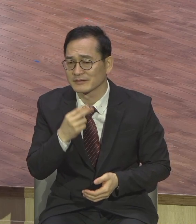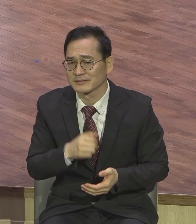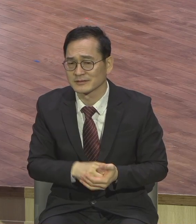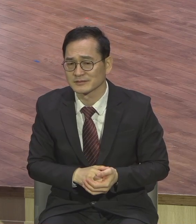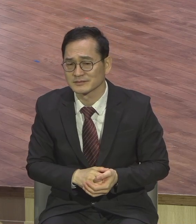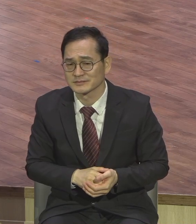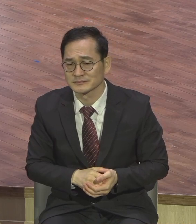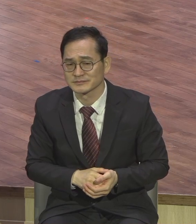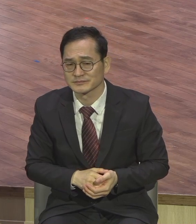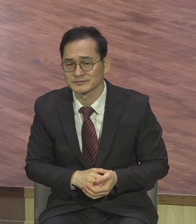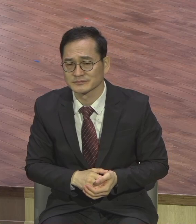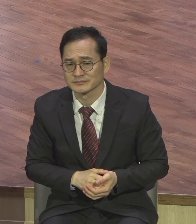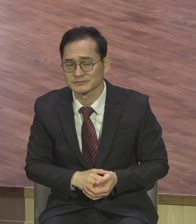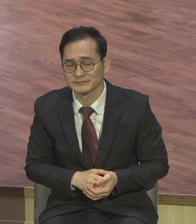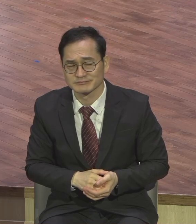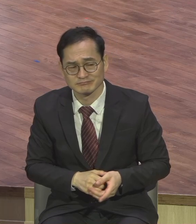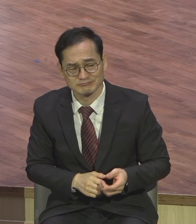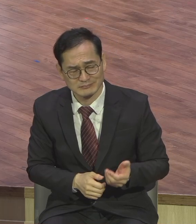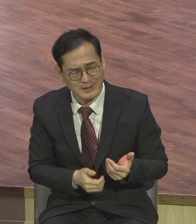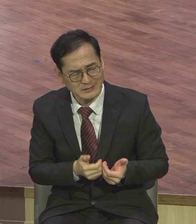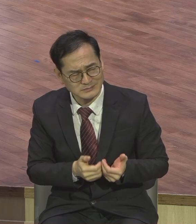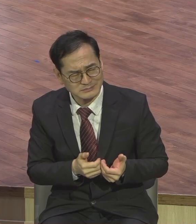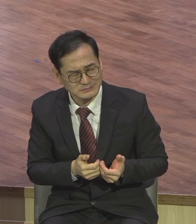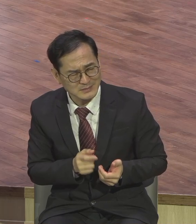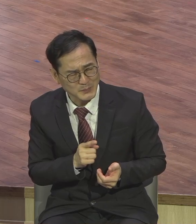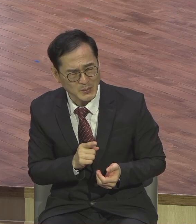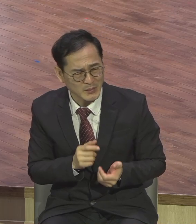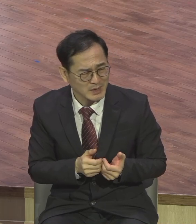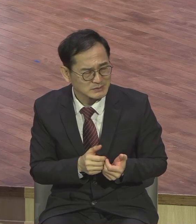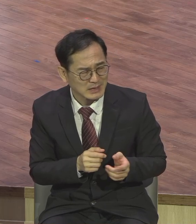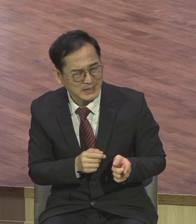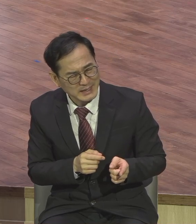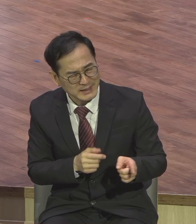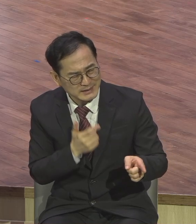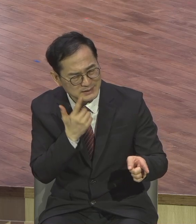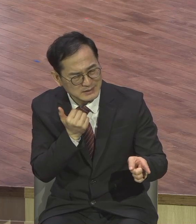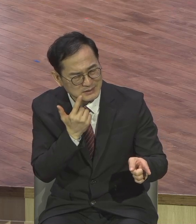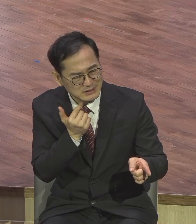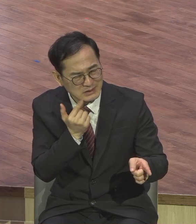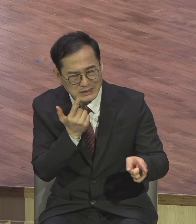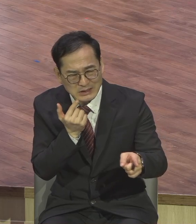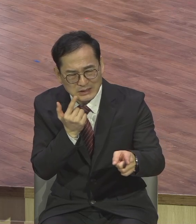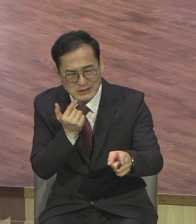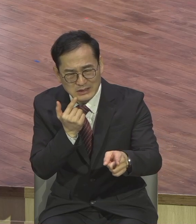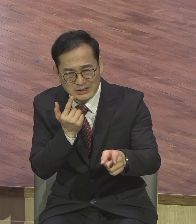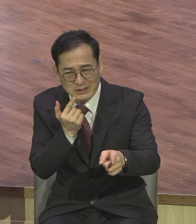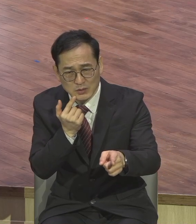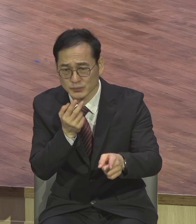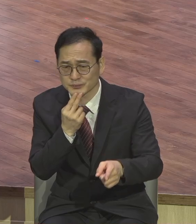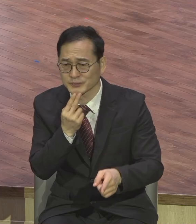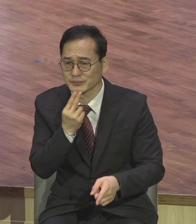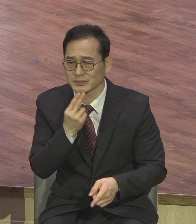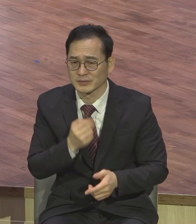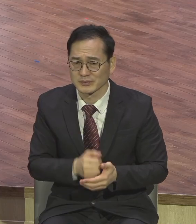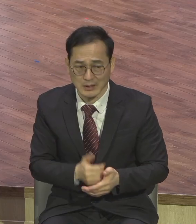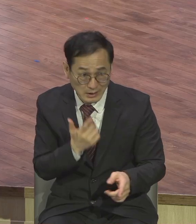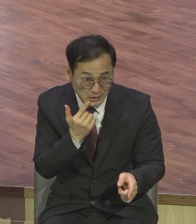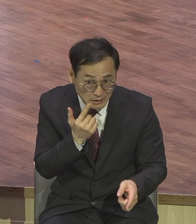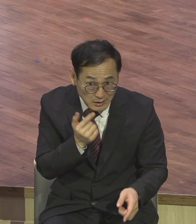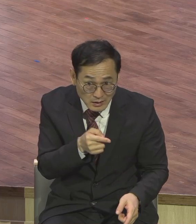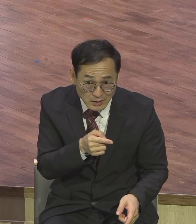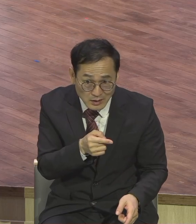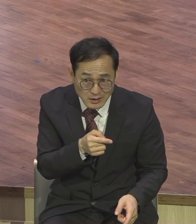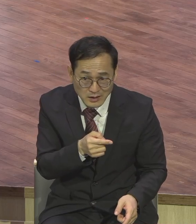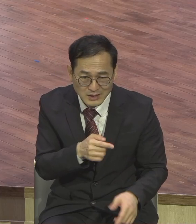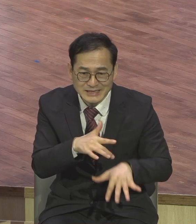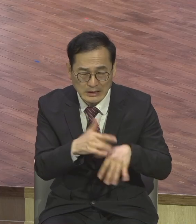없다고. 갈등, 왜 갈등을 합니까? 뭔 그런 욕심이 많아서 갈등합니까? 그거 다 사단 속임수입니다. 다 속았다는